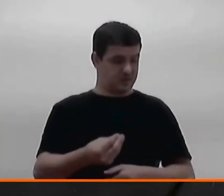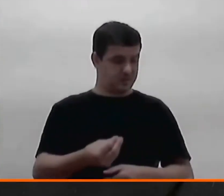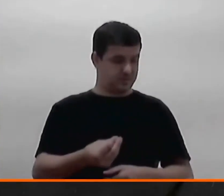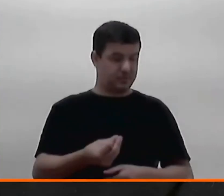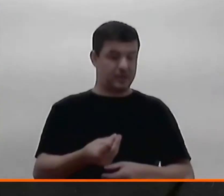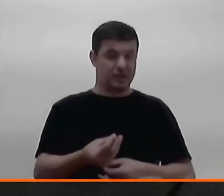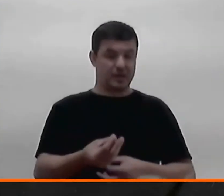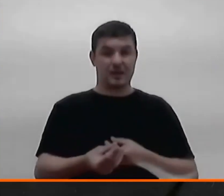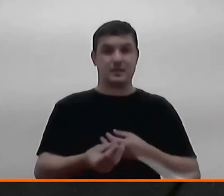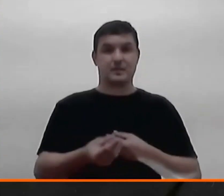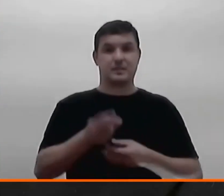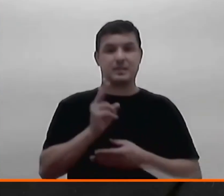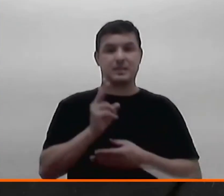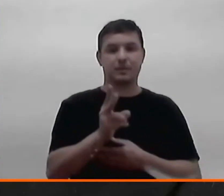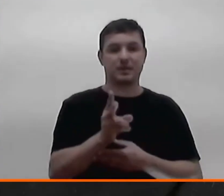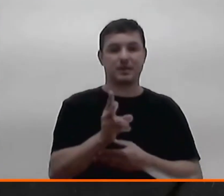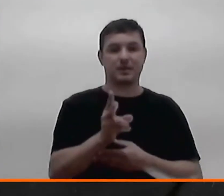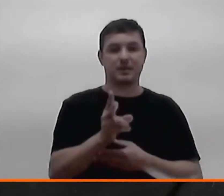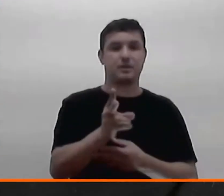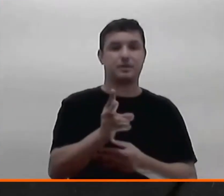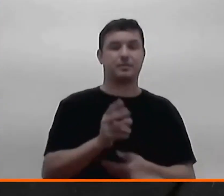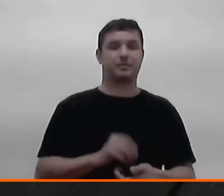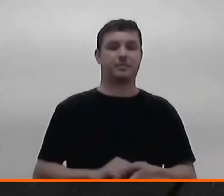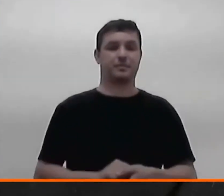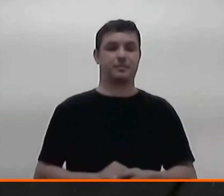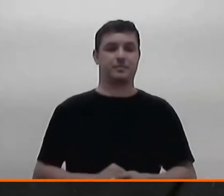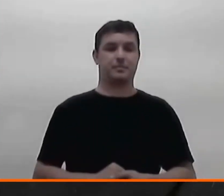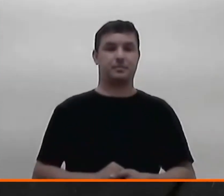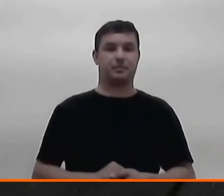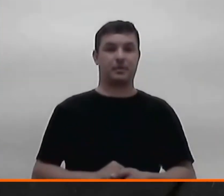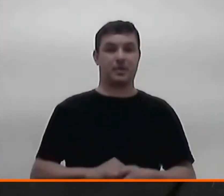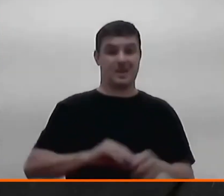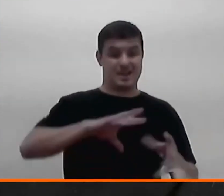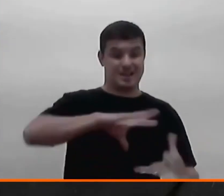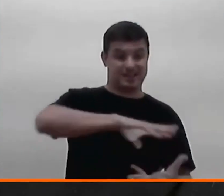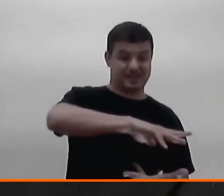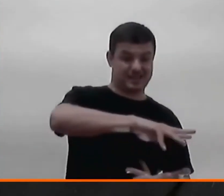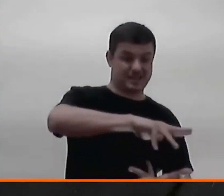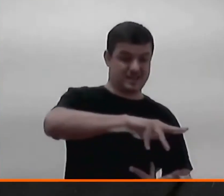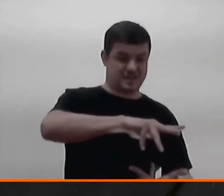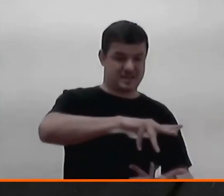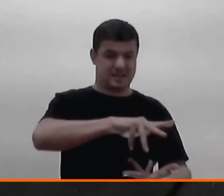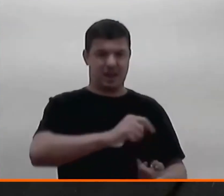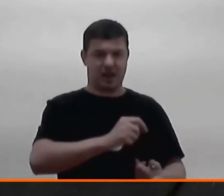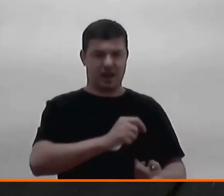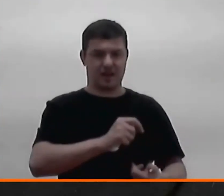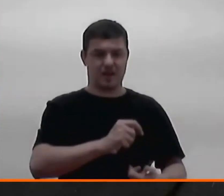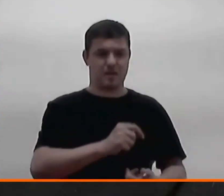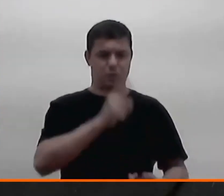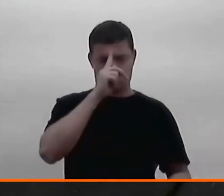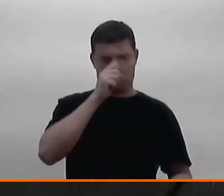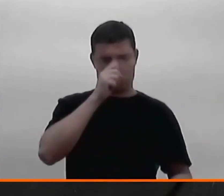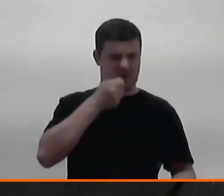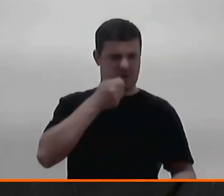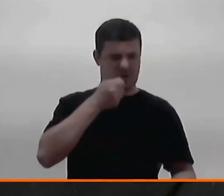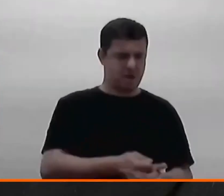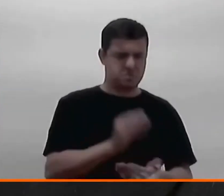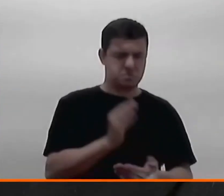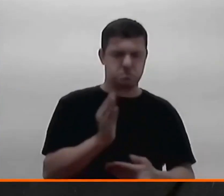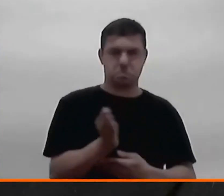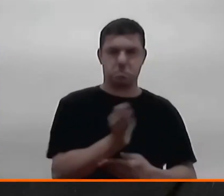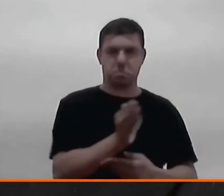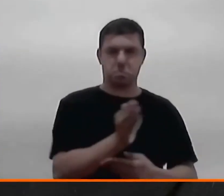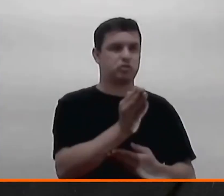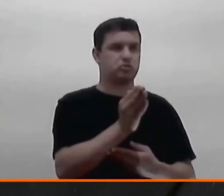multiplicai-vos, enchei a terra e sujeitai-a, dominai sobre os peixes do mar e sobre as aves do